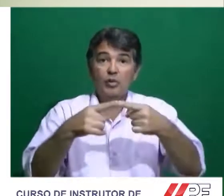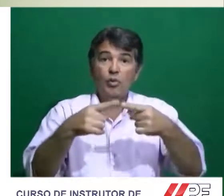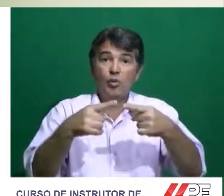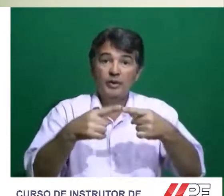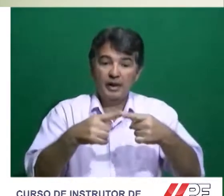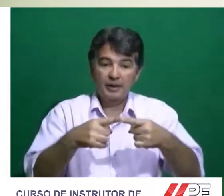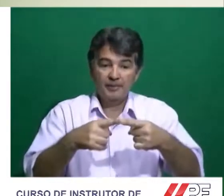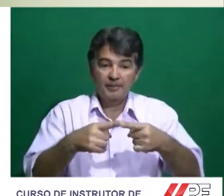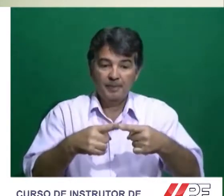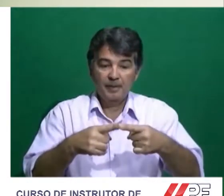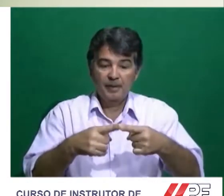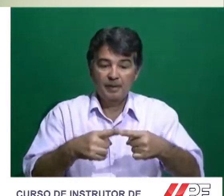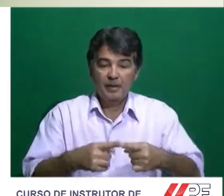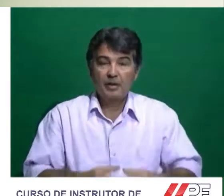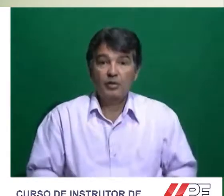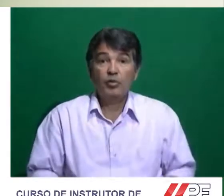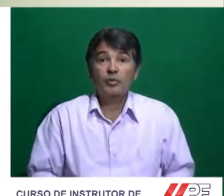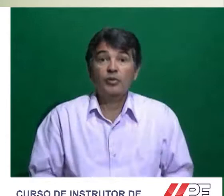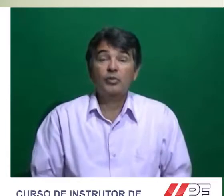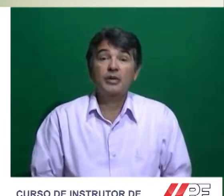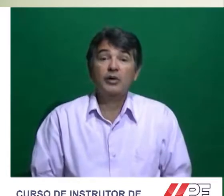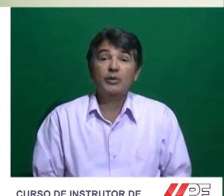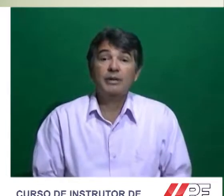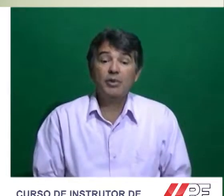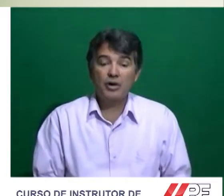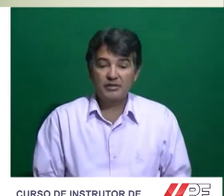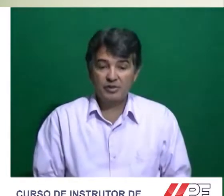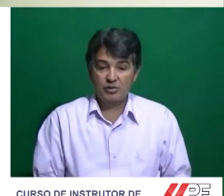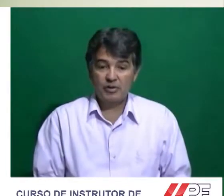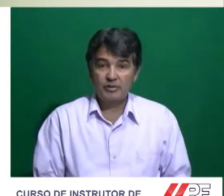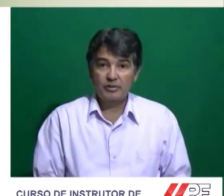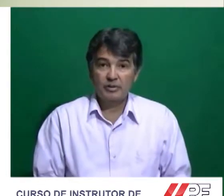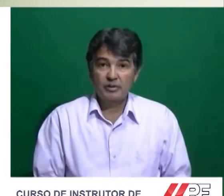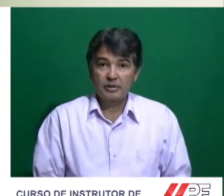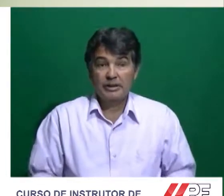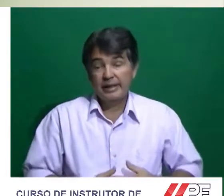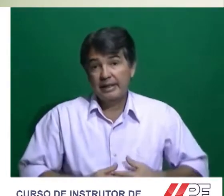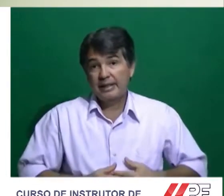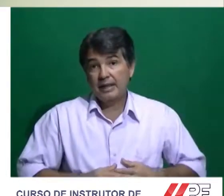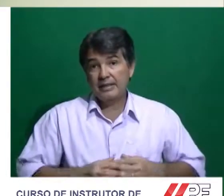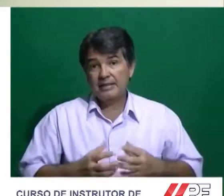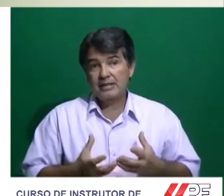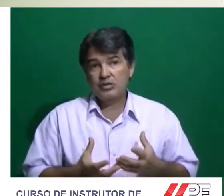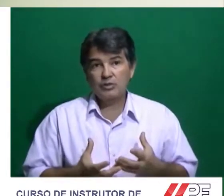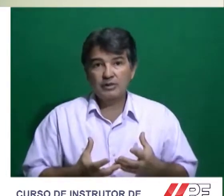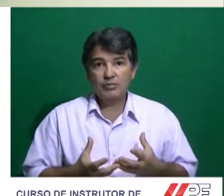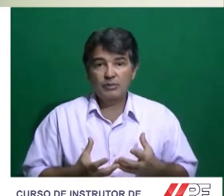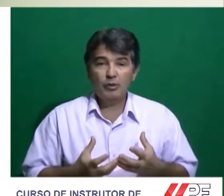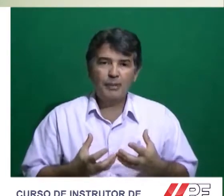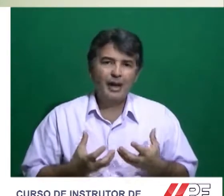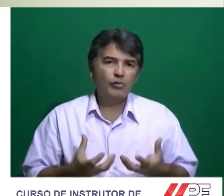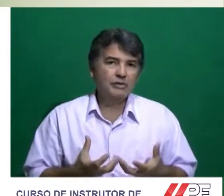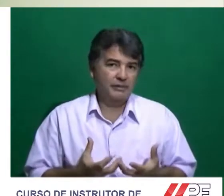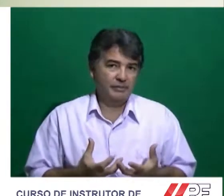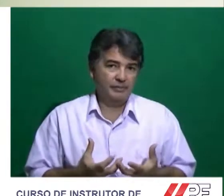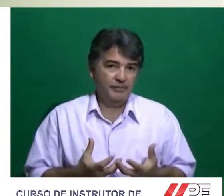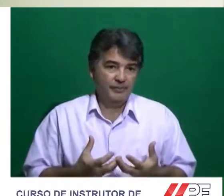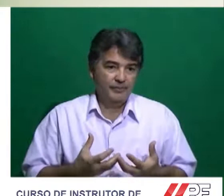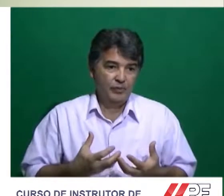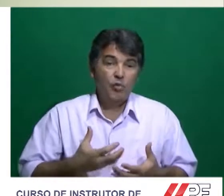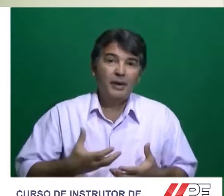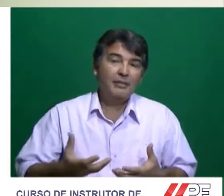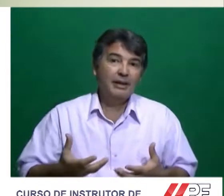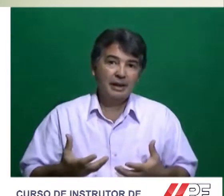combinando. Combinar. Combina com a memória visual. E daí ele exige uma pergunta